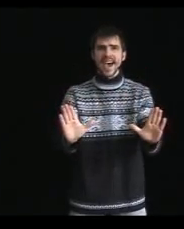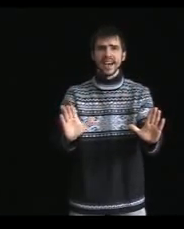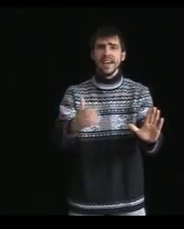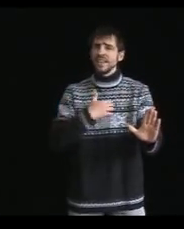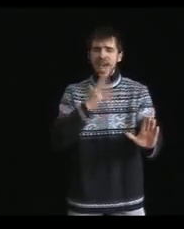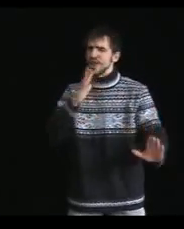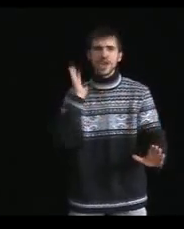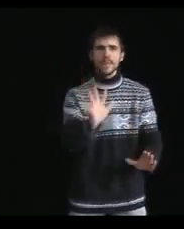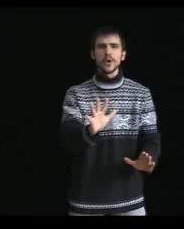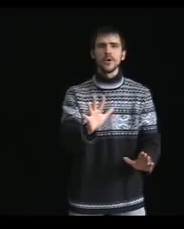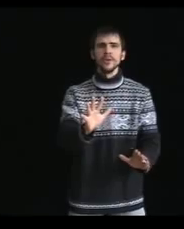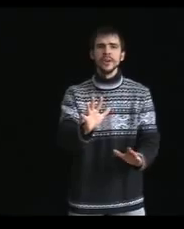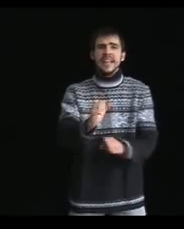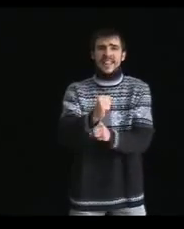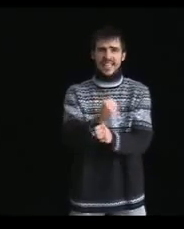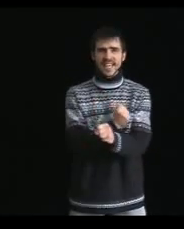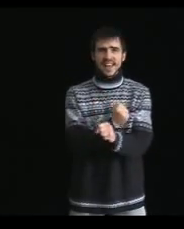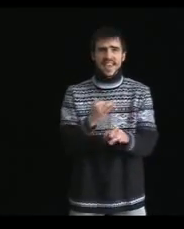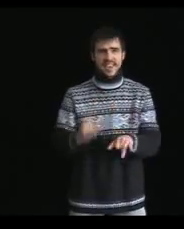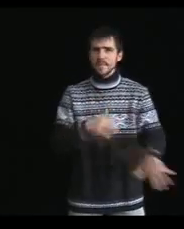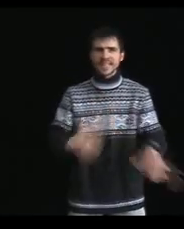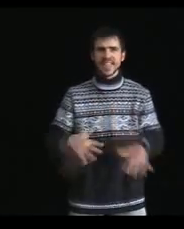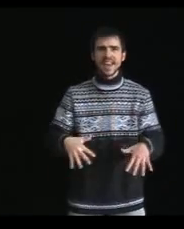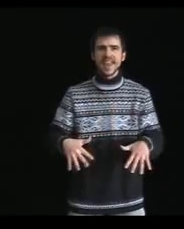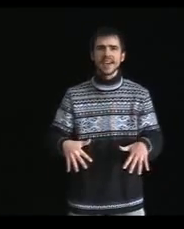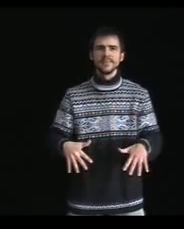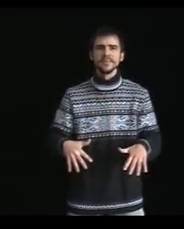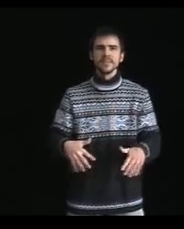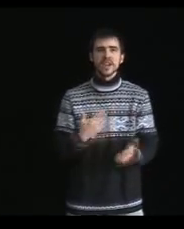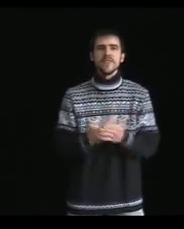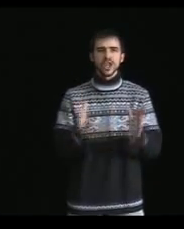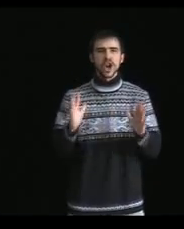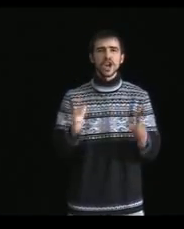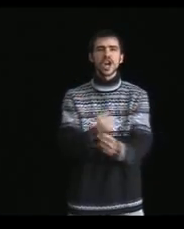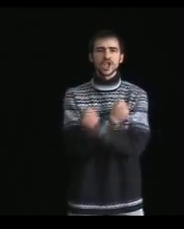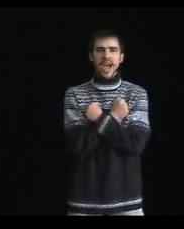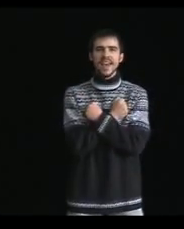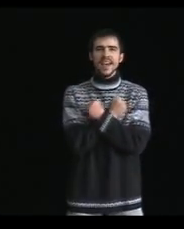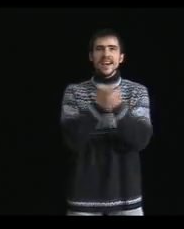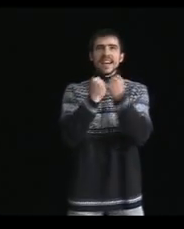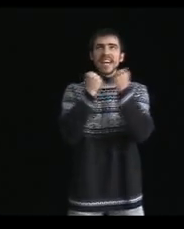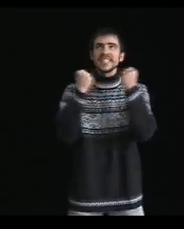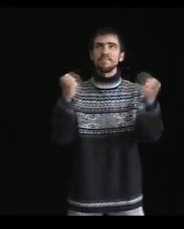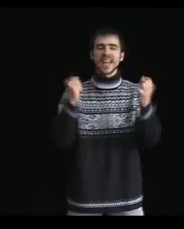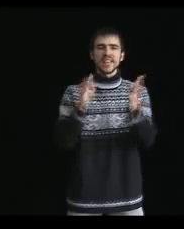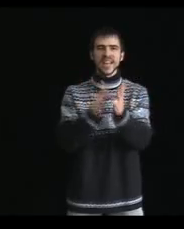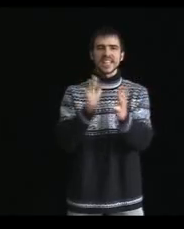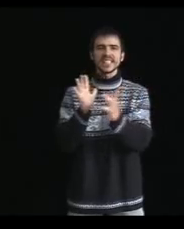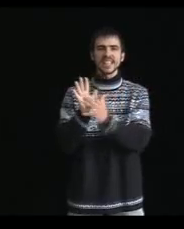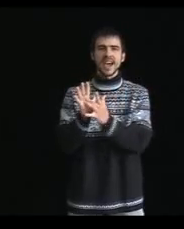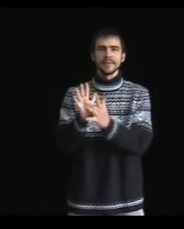Я не люблю насилие и бессилье Вот только жаль распятого Христа